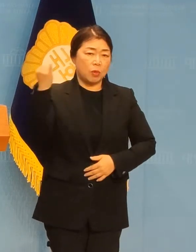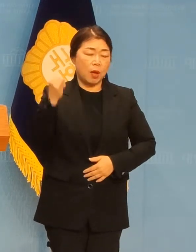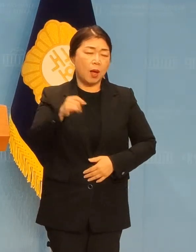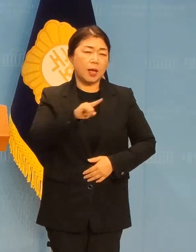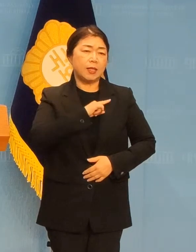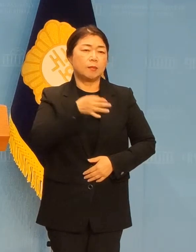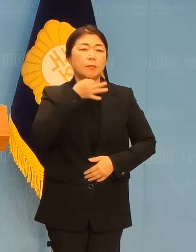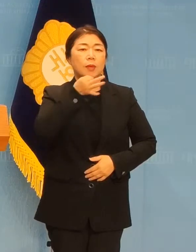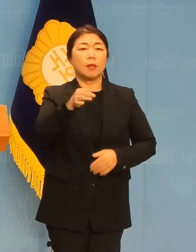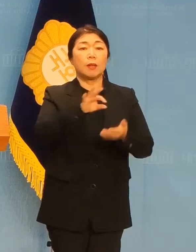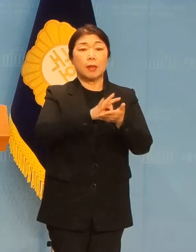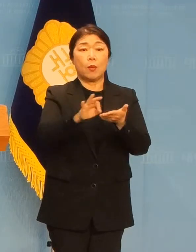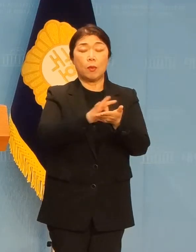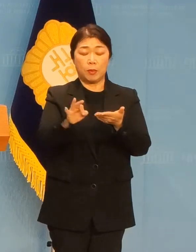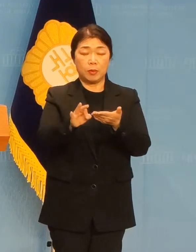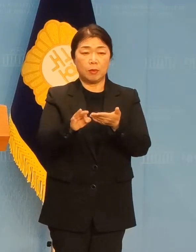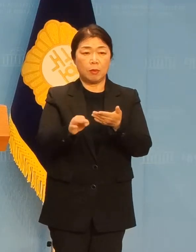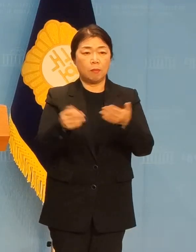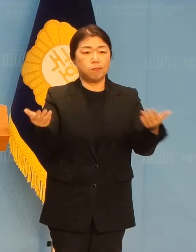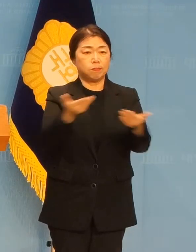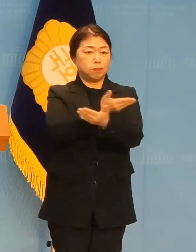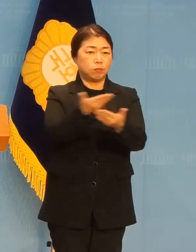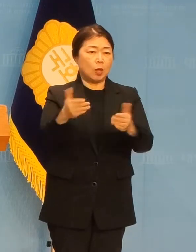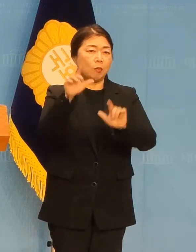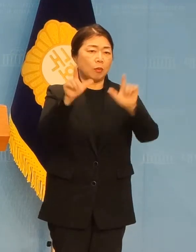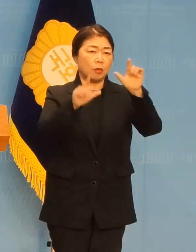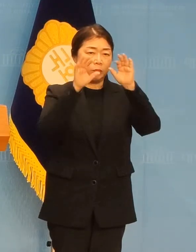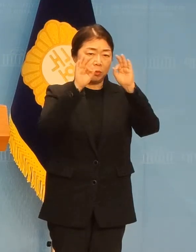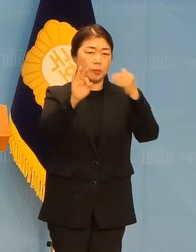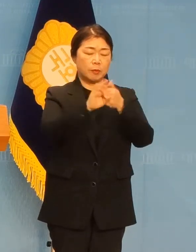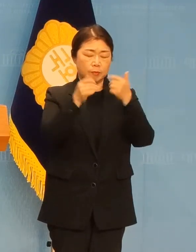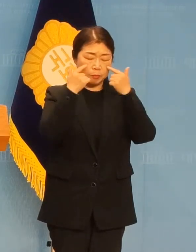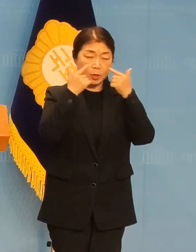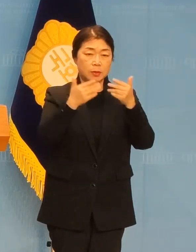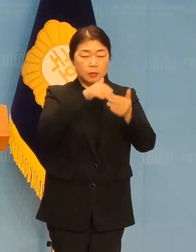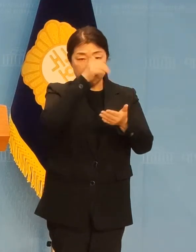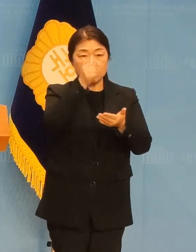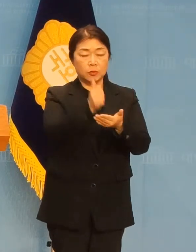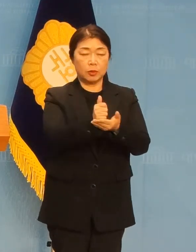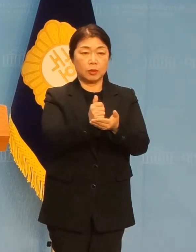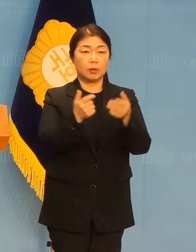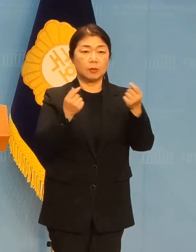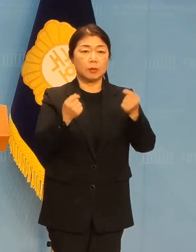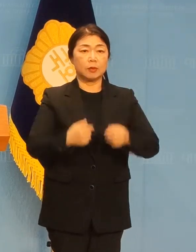라인으로 거래하려 한 장면은 그 자체로 명백한 범죄입니다.